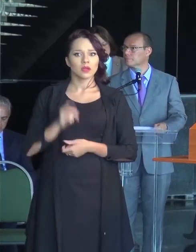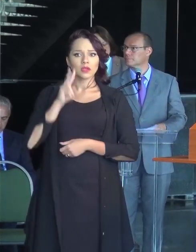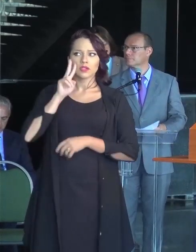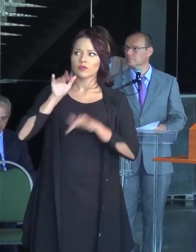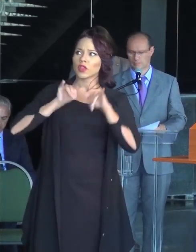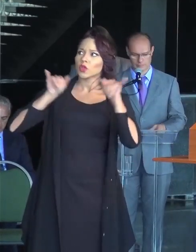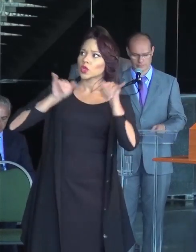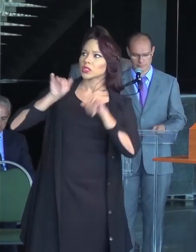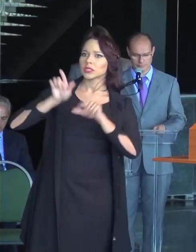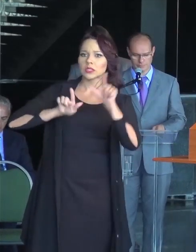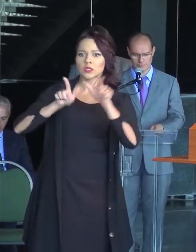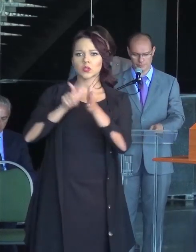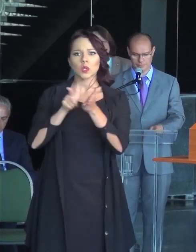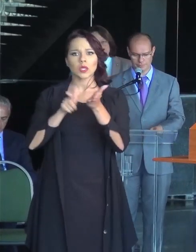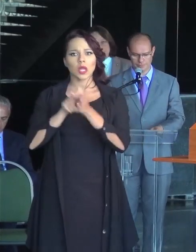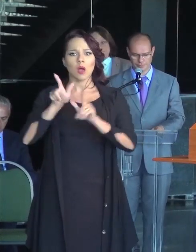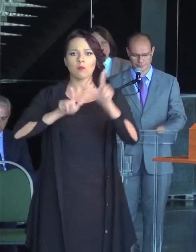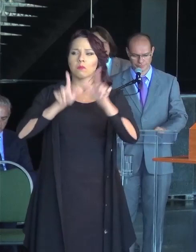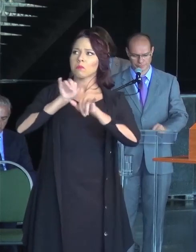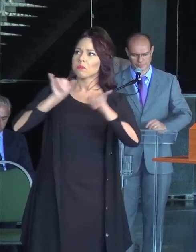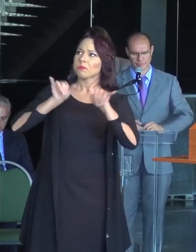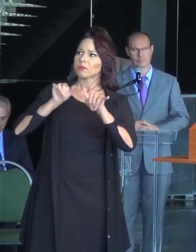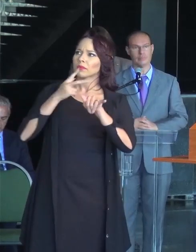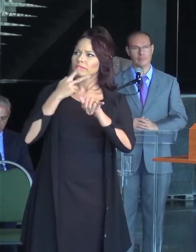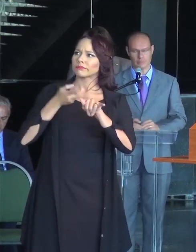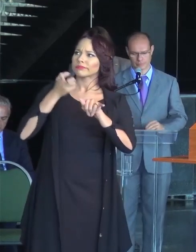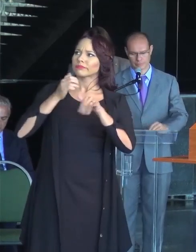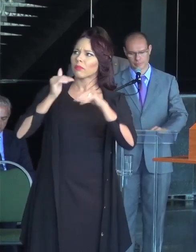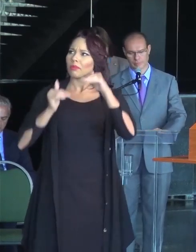nas primeiras páginas do jornal, que realmente